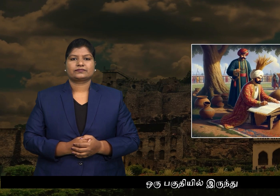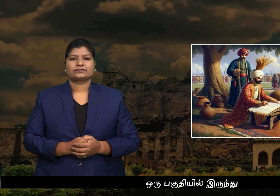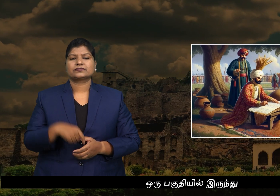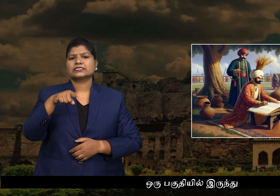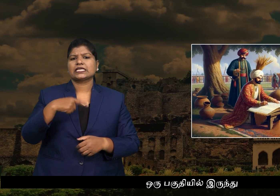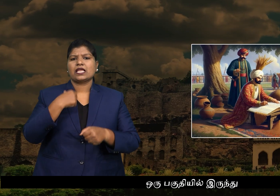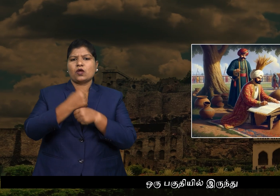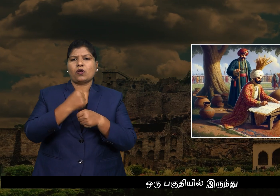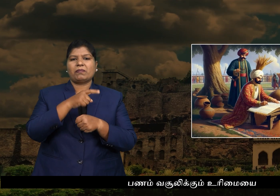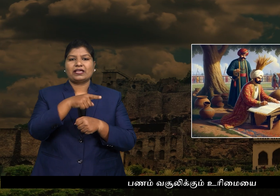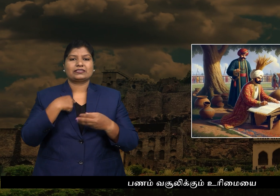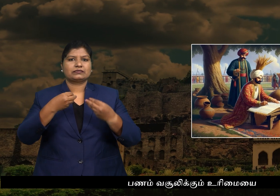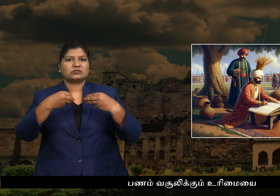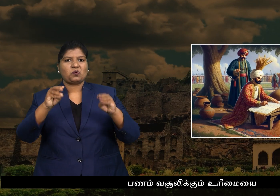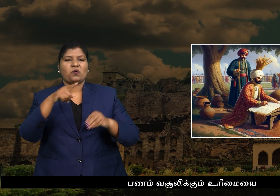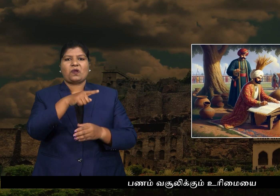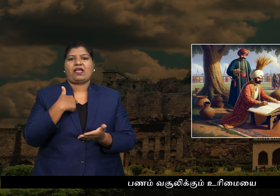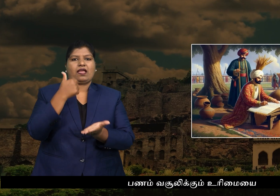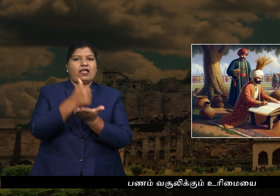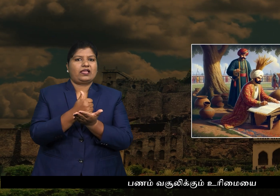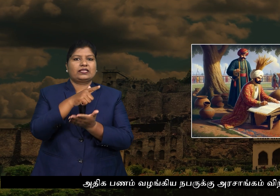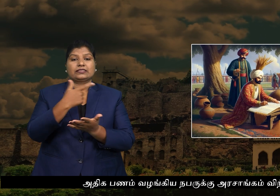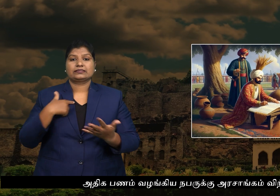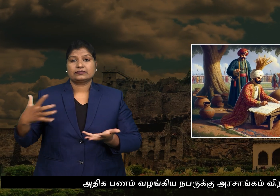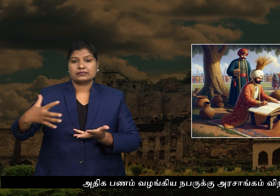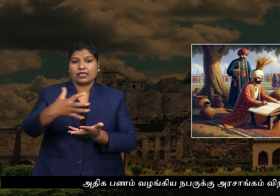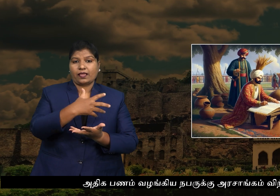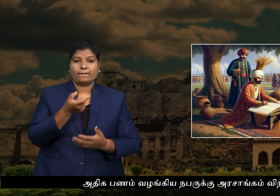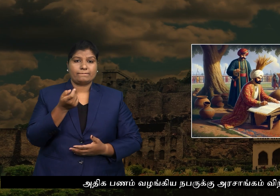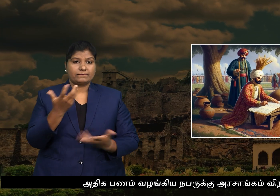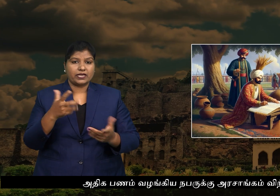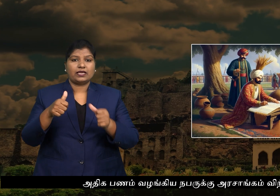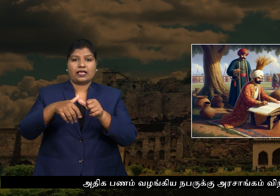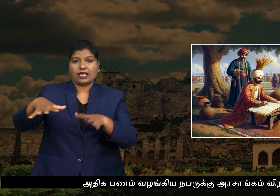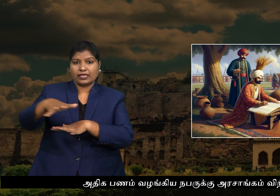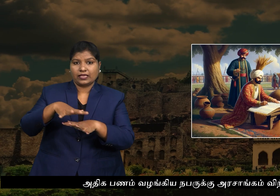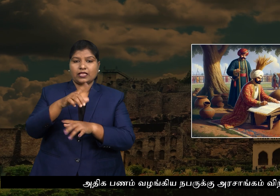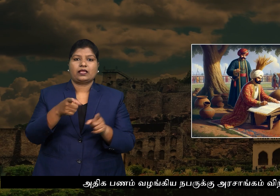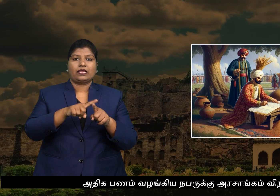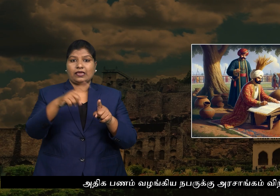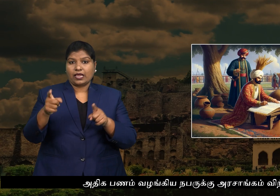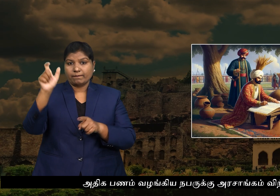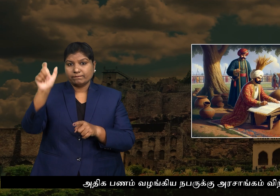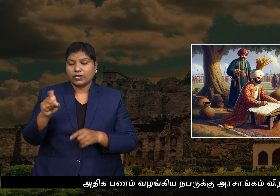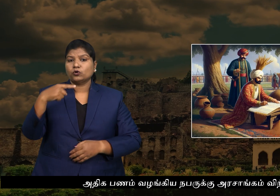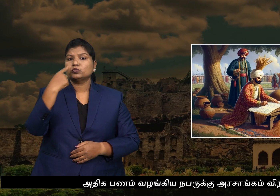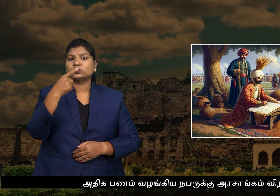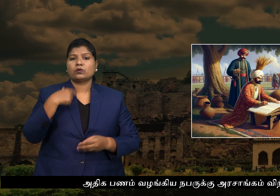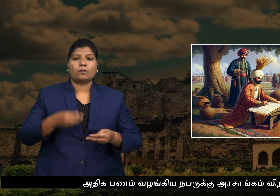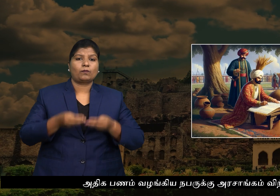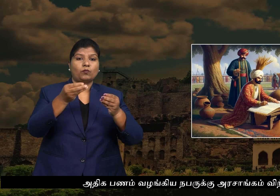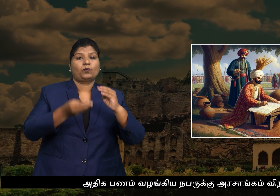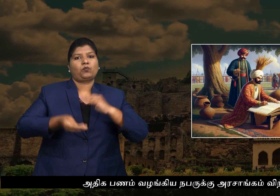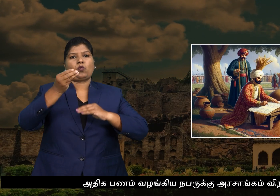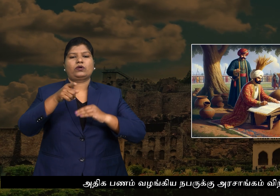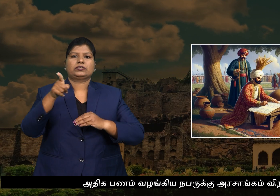ஒரு பகுதியிலிருந்து பணம் வசூலிக்கும் உரிமையை அதிக பணம் வழங்கிய நபருக்கு அரசாங்கம் விற்றது.